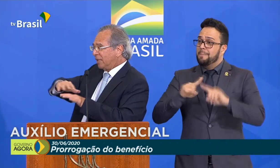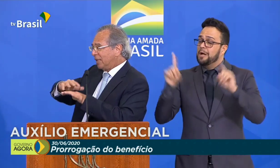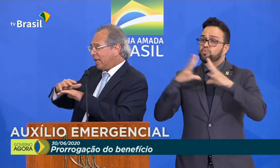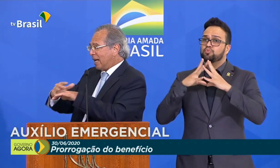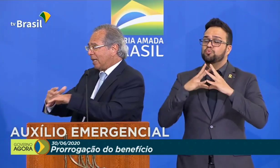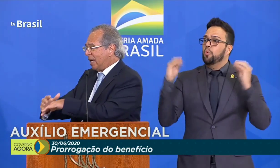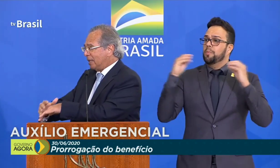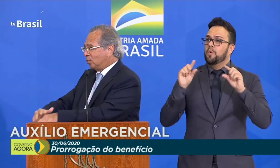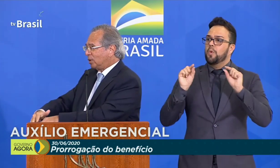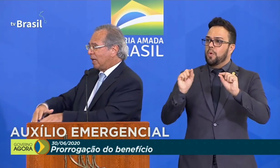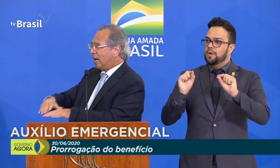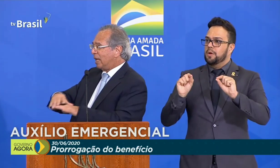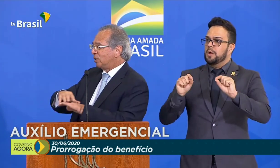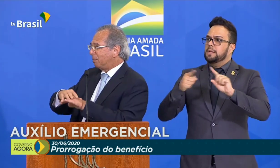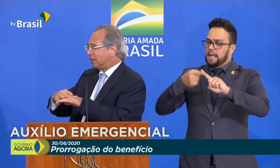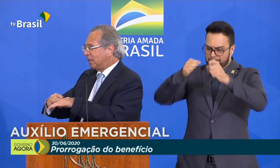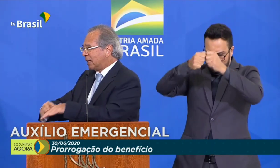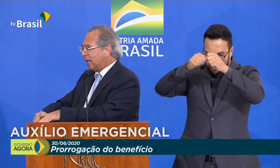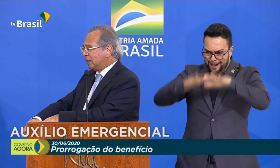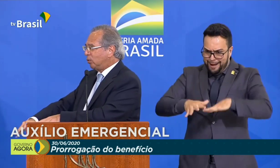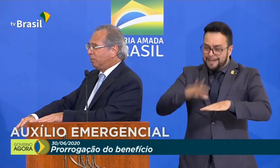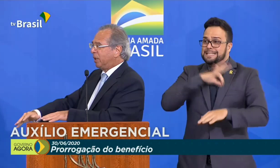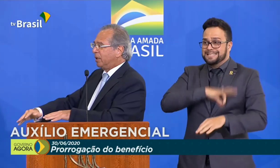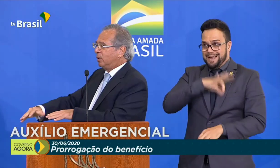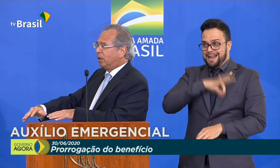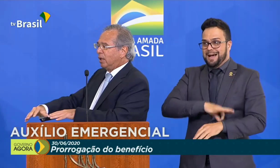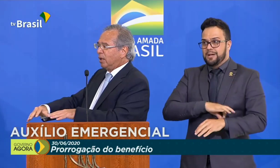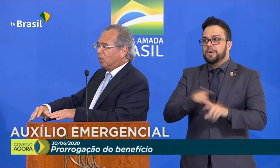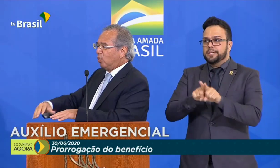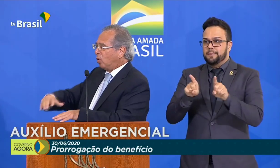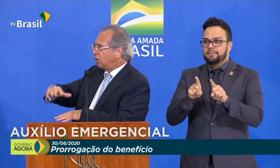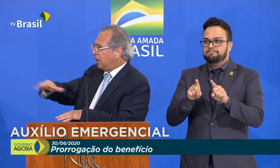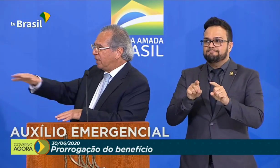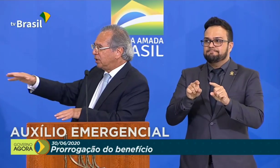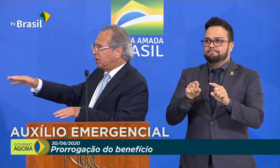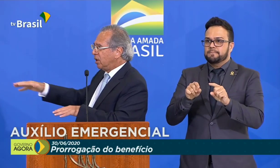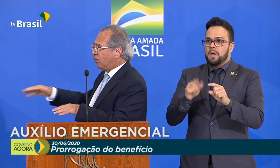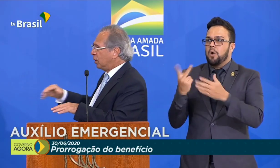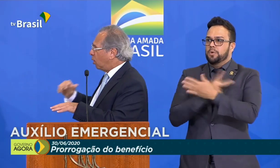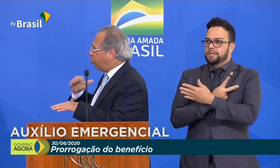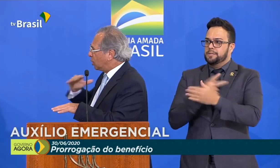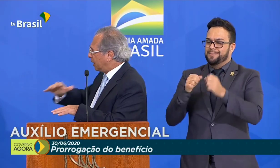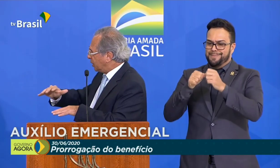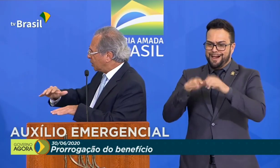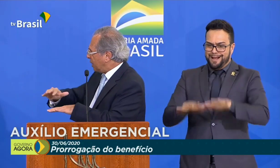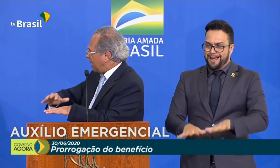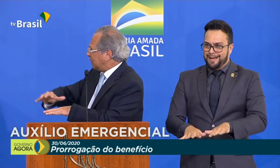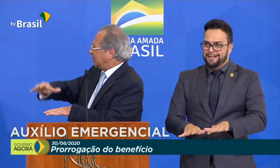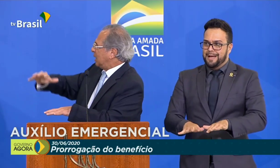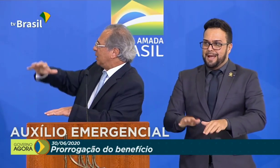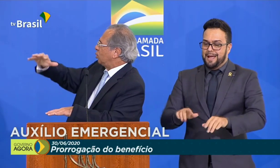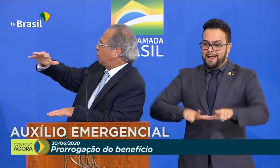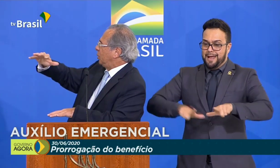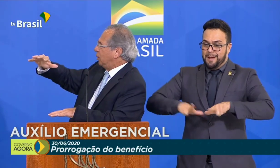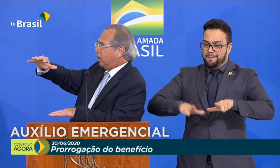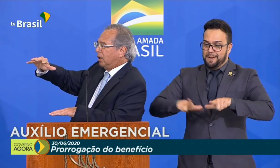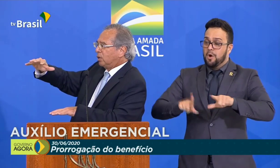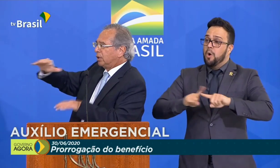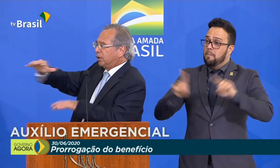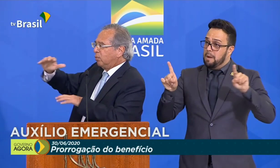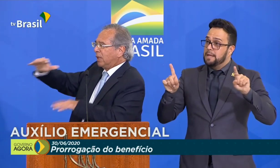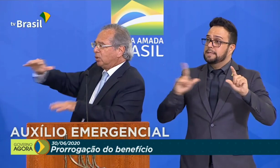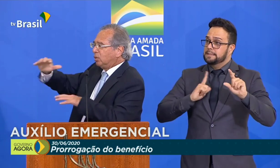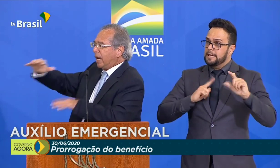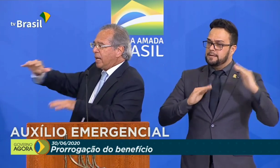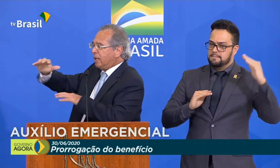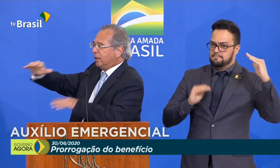Então, apesar da queda nos salários, apesar da queda no emprego, o auxílio emergencial foi tão potente que a massa salarial subiu. Ou